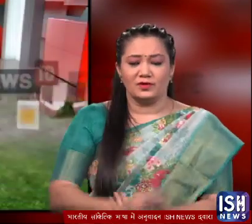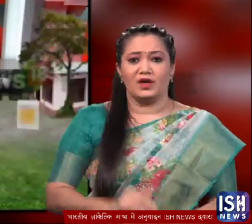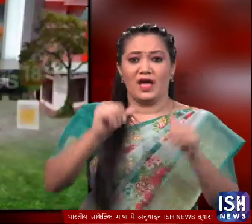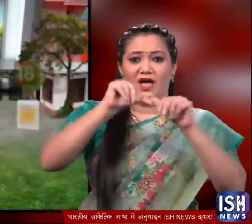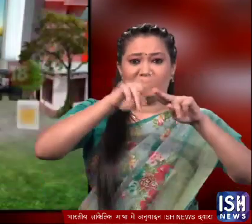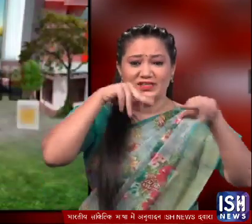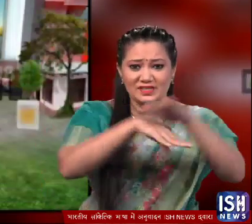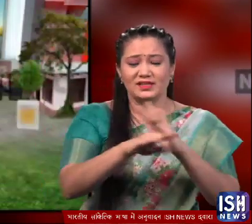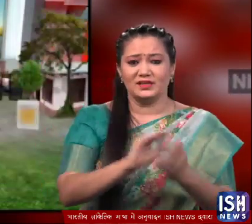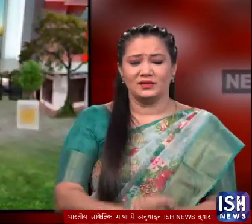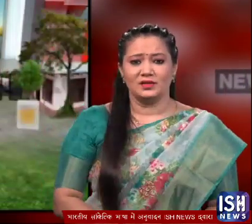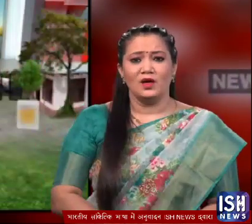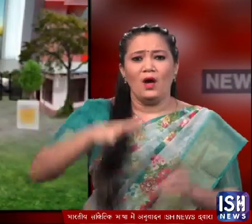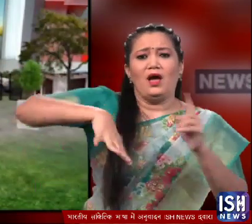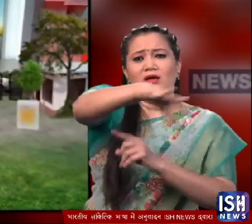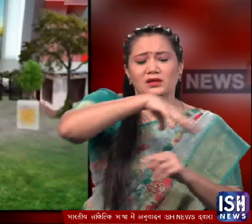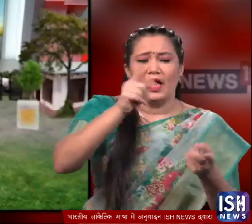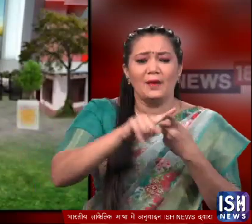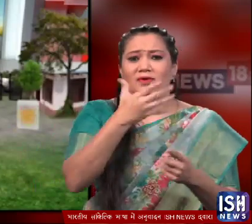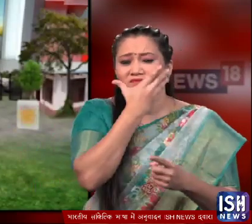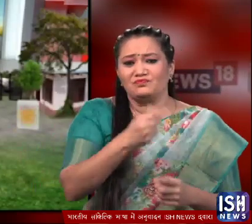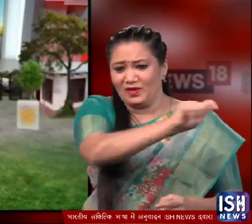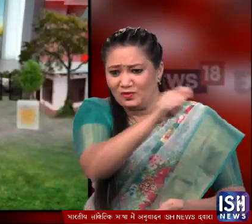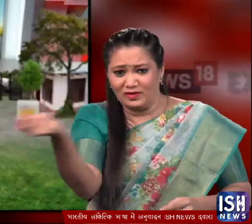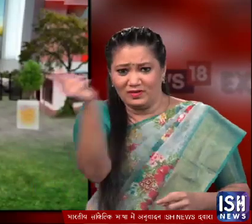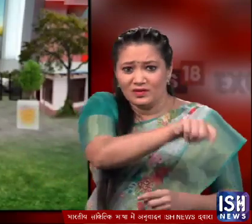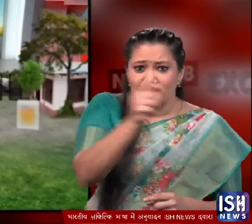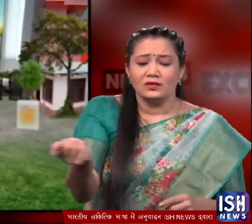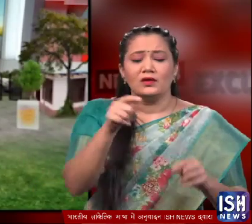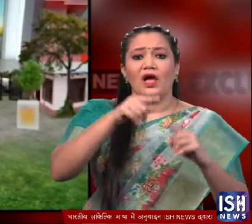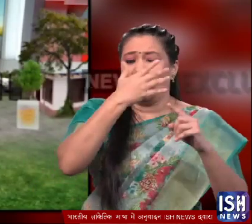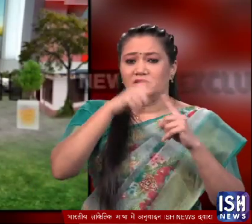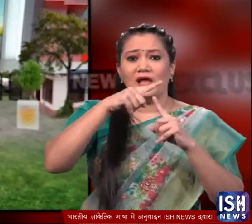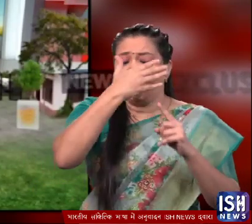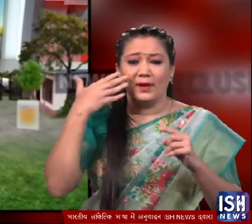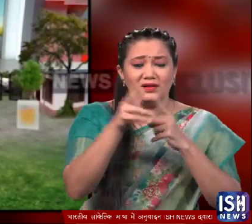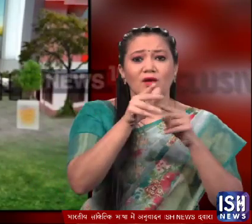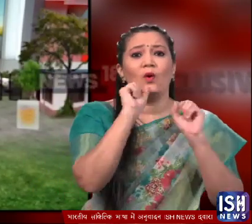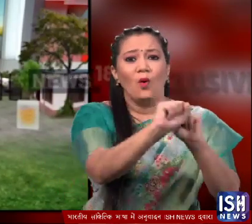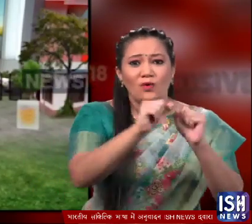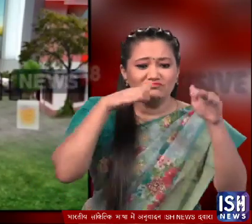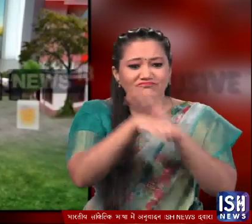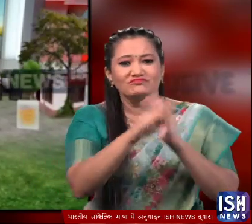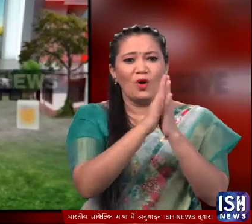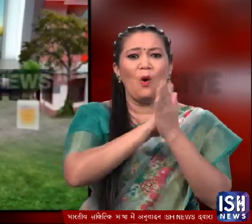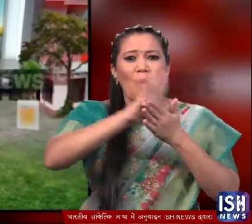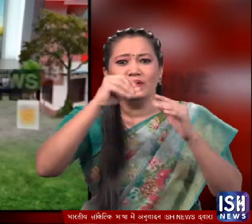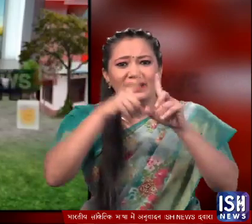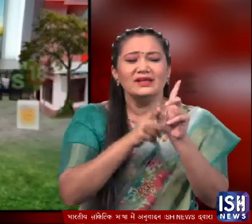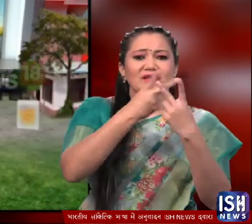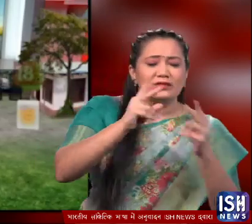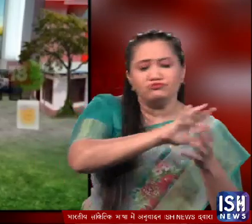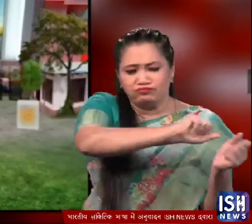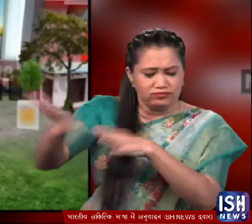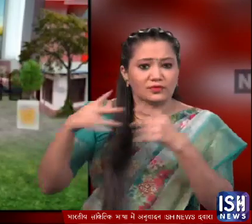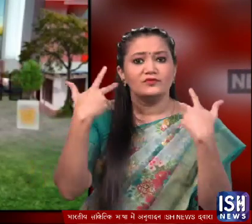अफगानिस्तान के एक प्रांत में गुरुद्वारा थला साहिब से तालिबान ने जबरन निशान साहिब हटवाया। पहले आतंकियों ने